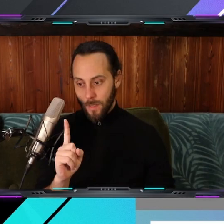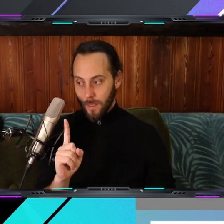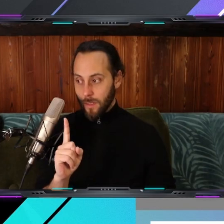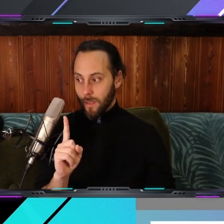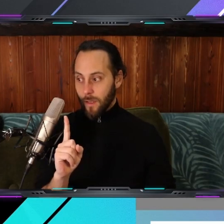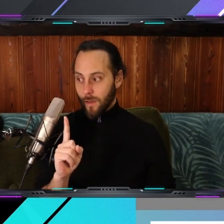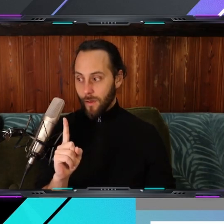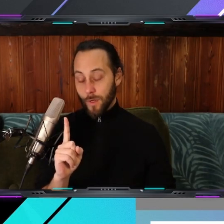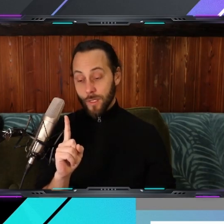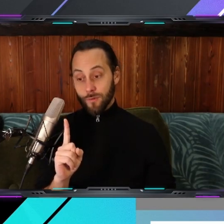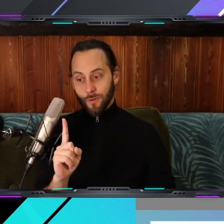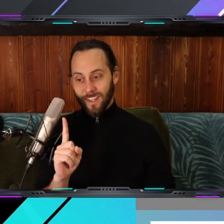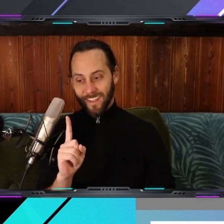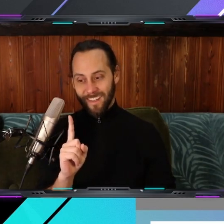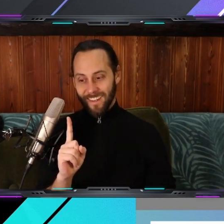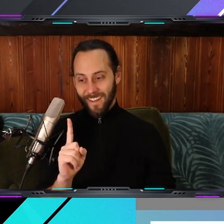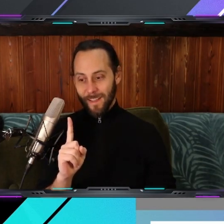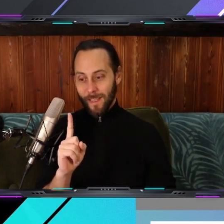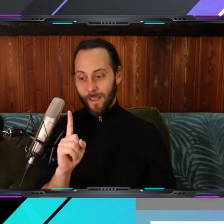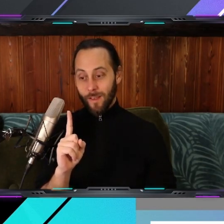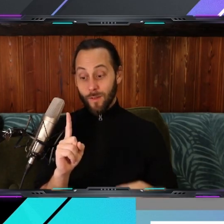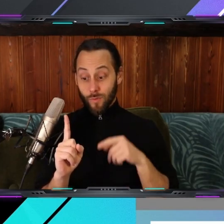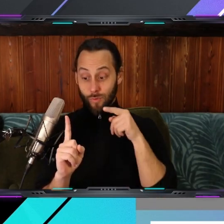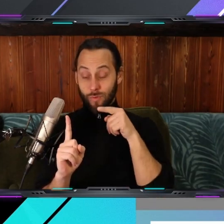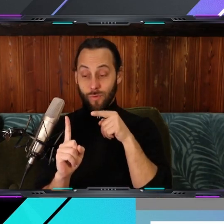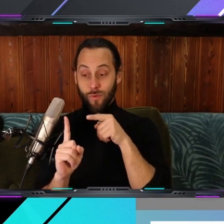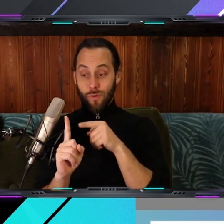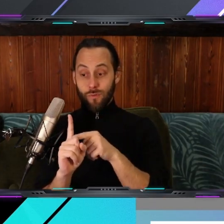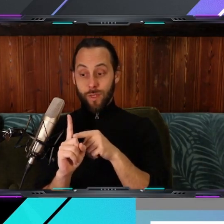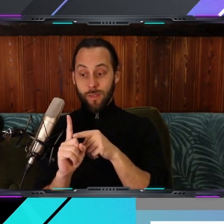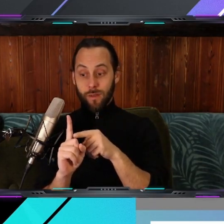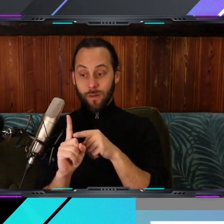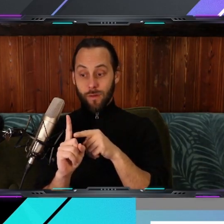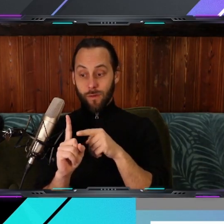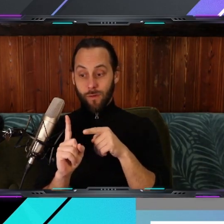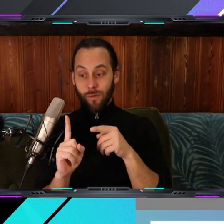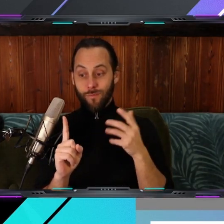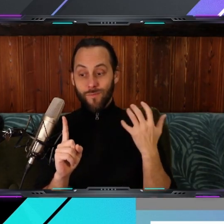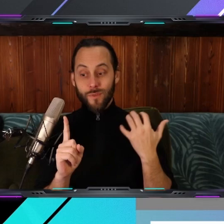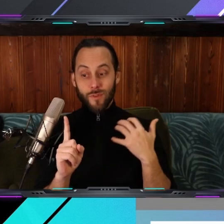font. Ouais, dur. Donc, lui